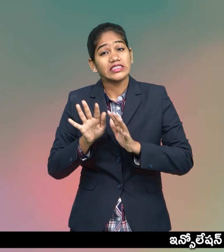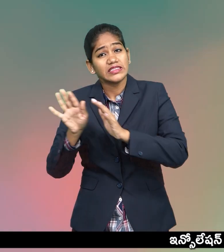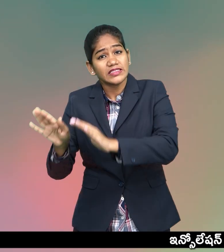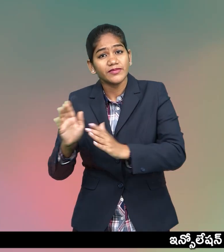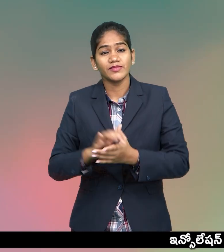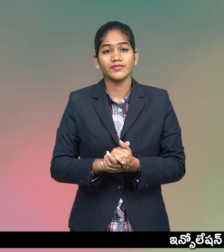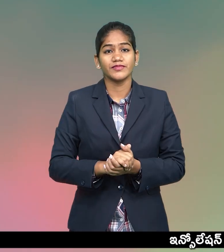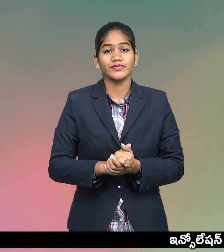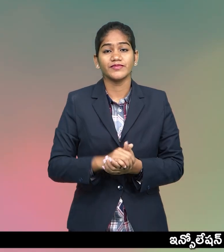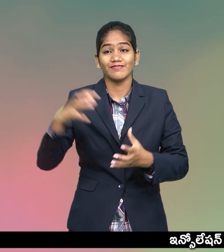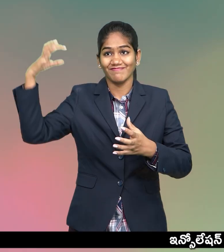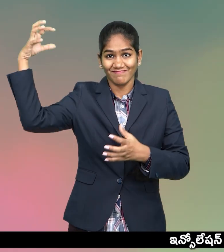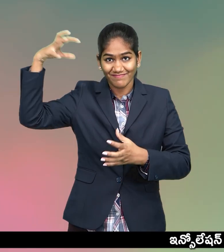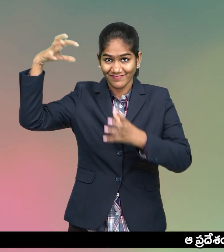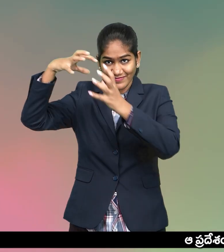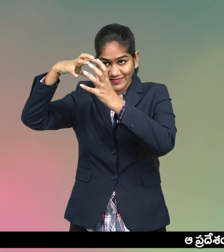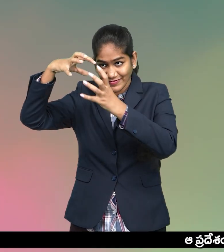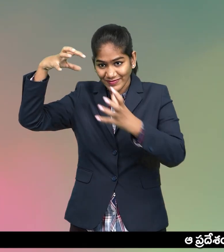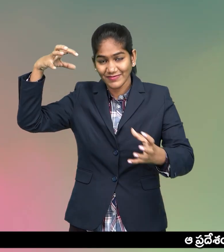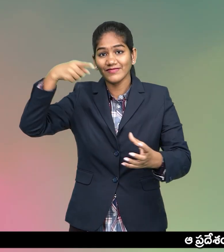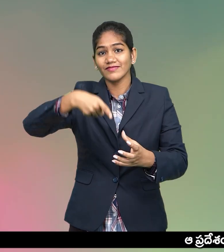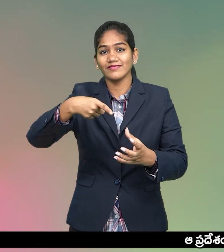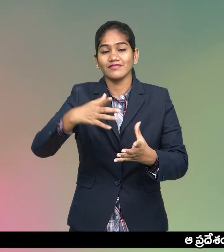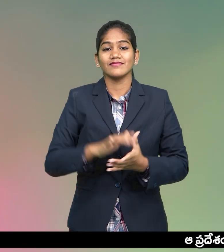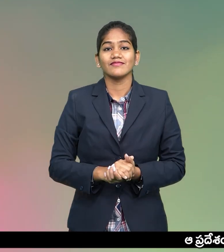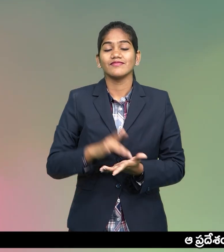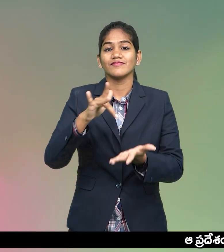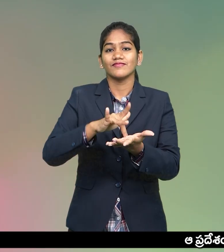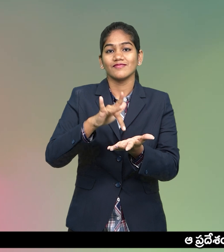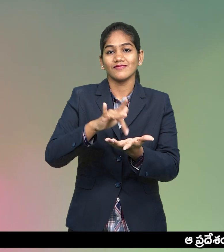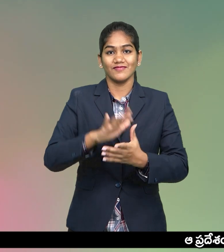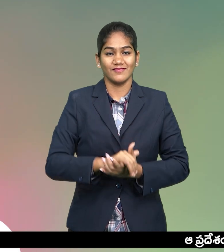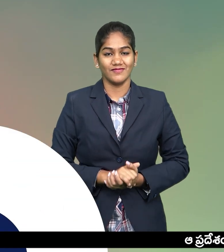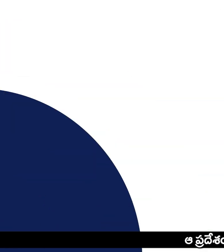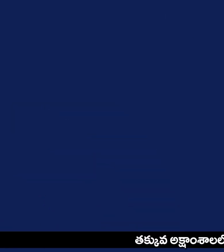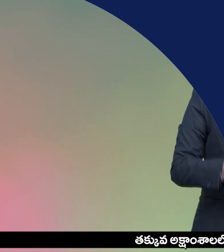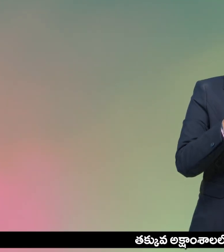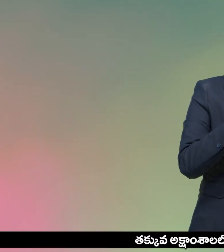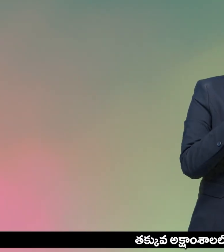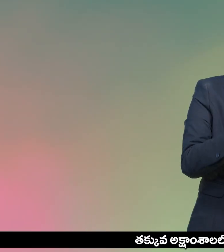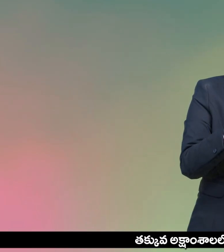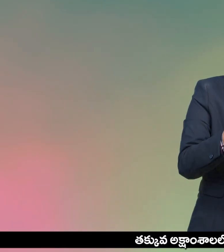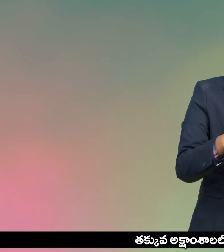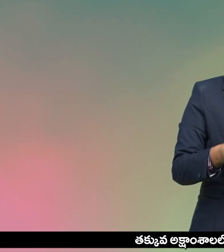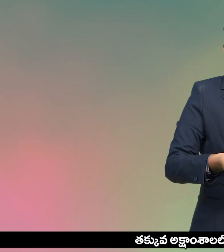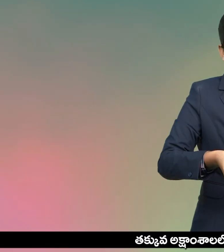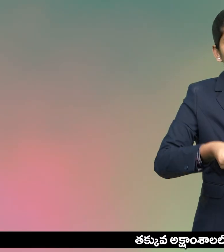ఆధారపడి ఉంటుంది. ఆ ప్రదేశంలో స్వీకరించబడింది. తక్కువ అక్షాంశాలలో